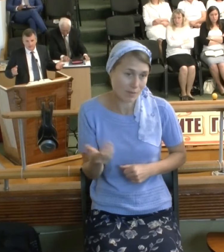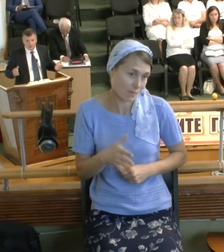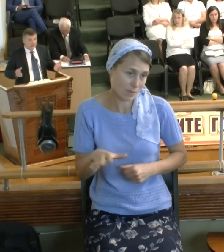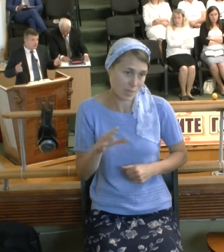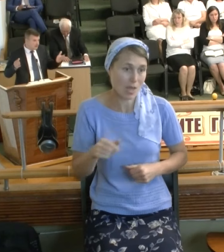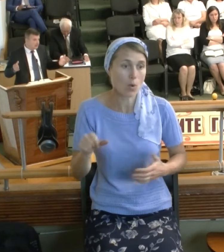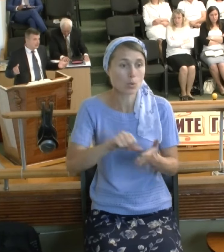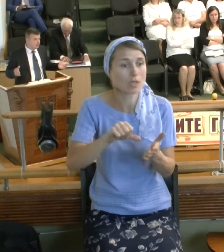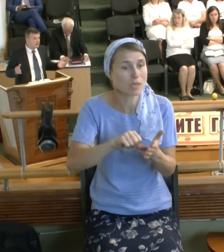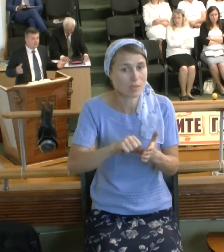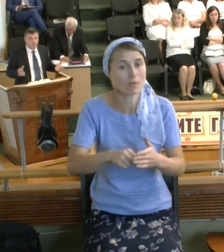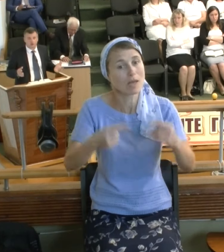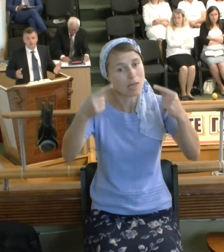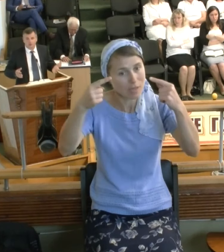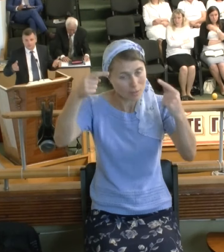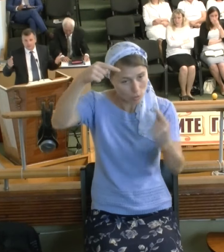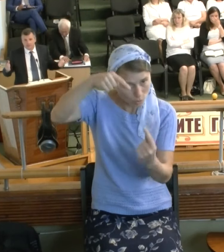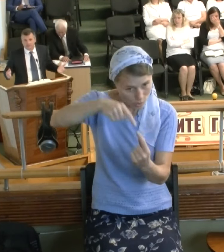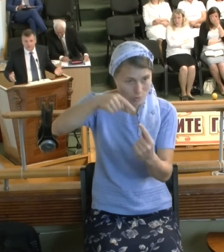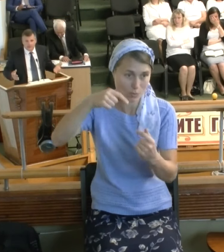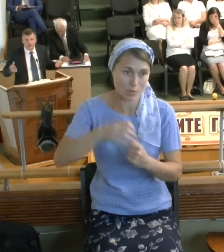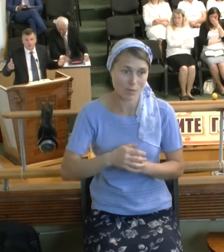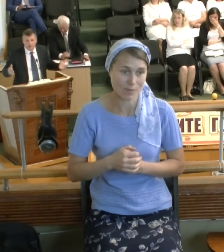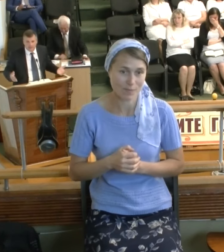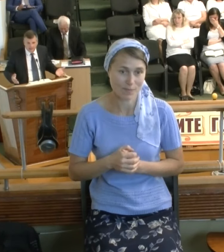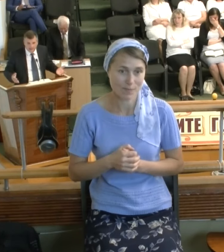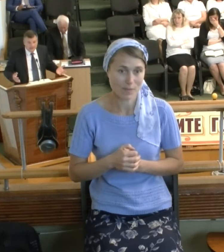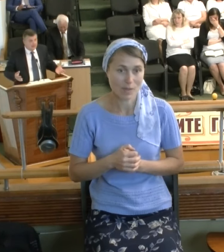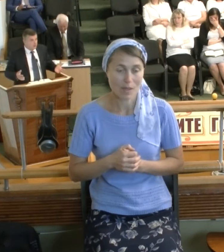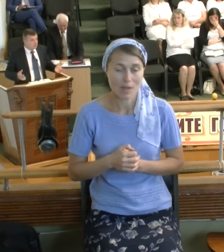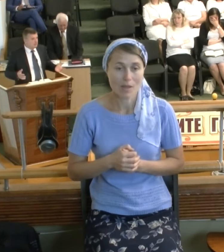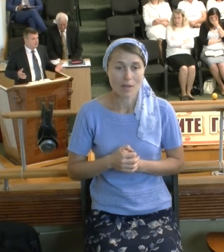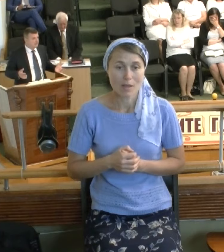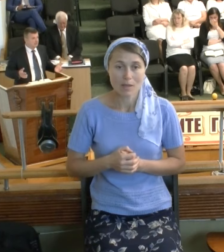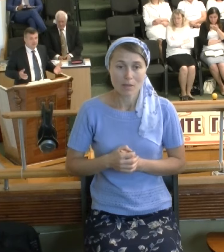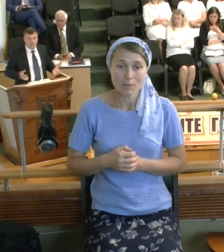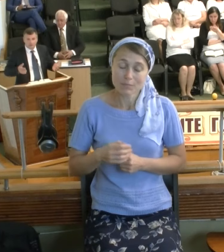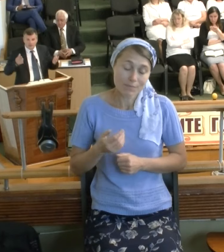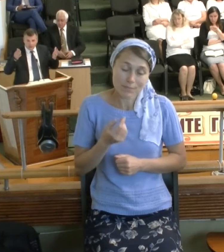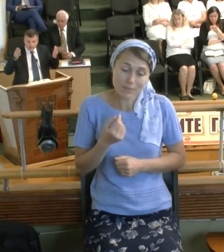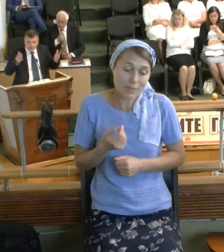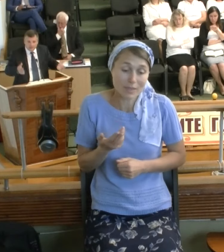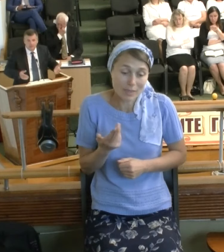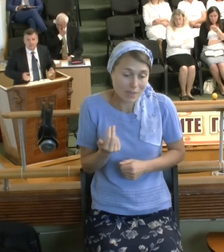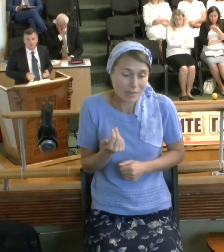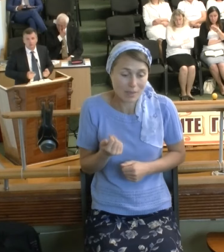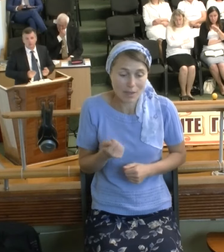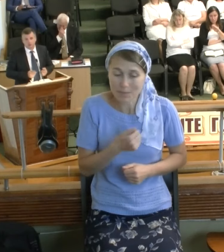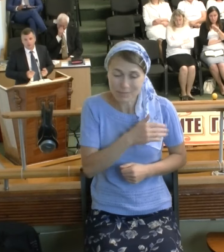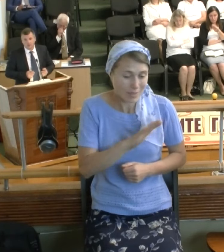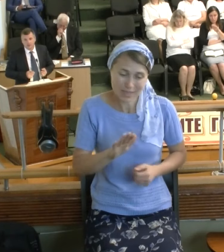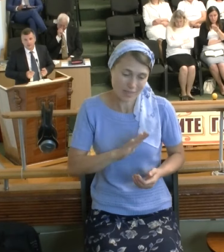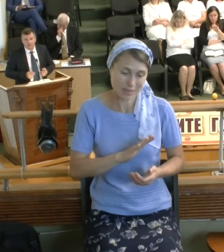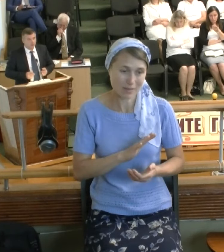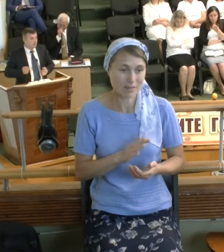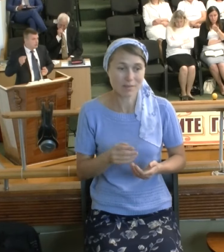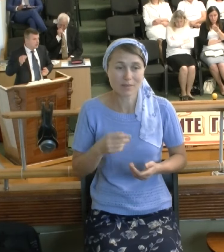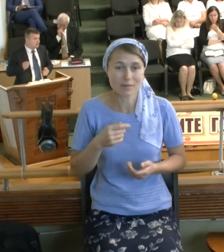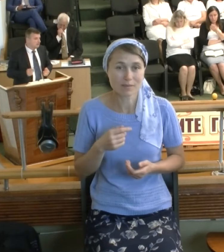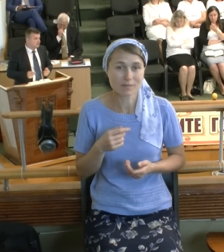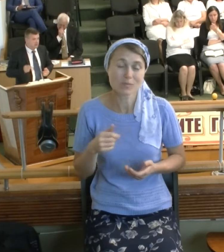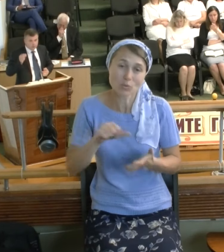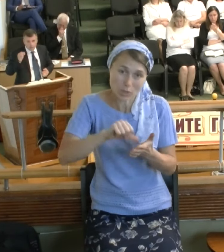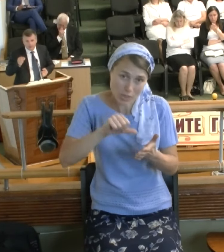достойно. Участвовали достойно не в том, что «Господи, посмотри, какой я! Господи, посмотри, вот я чистый перед Тобою пришел!» Но